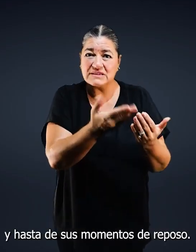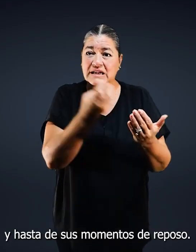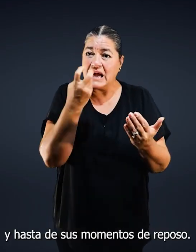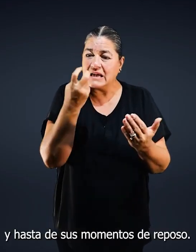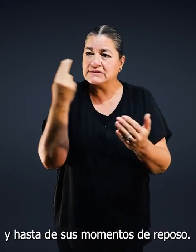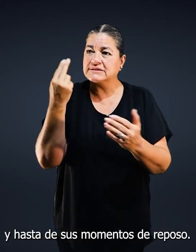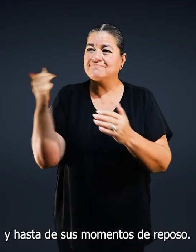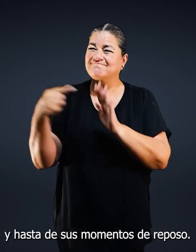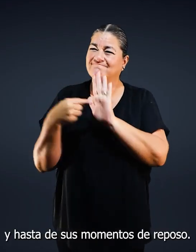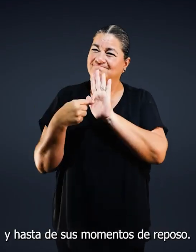hasta de sus momentos de reposo.